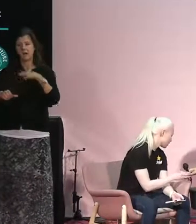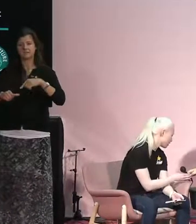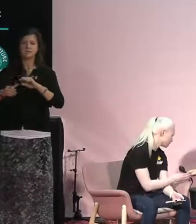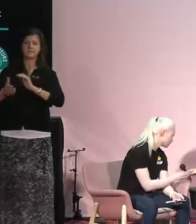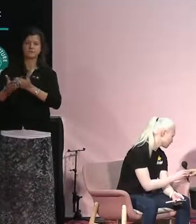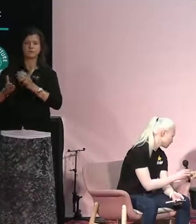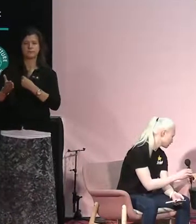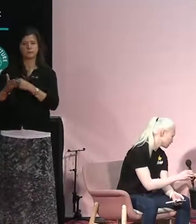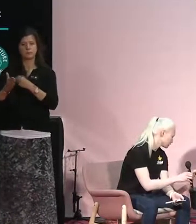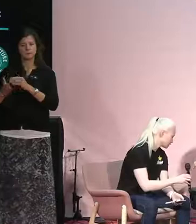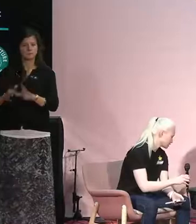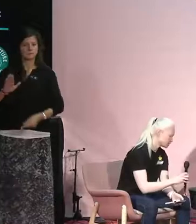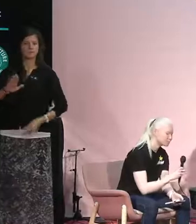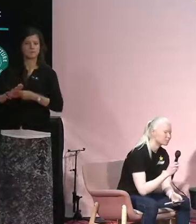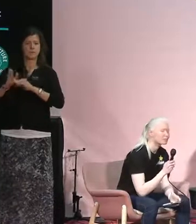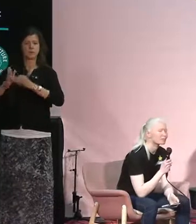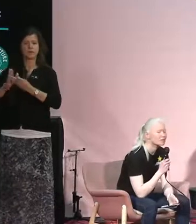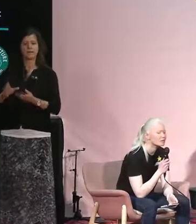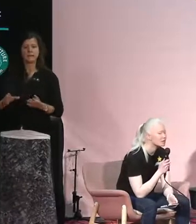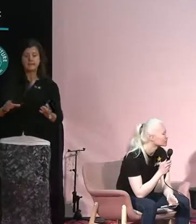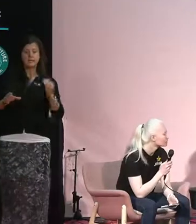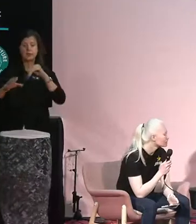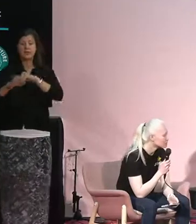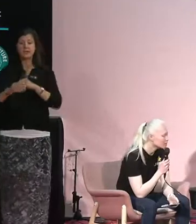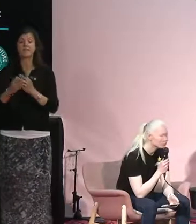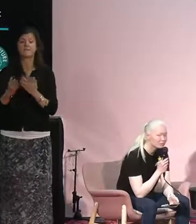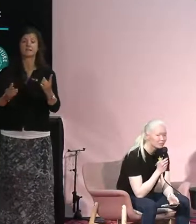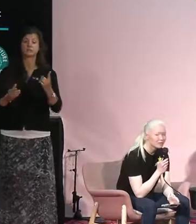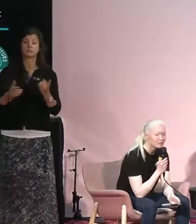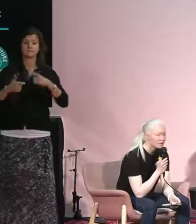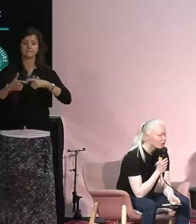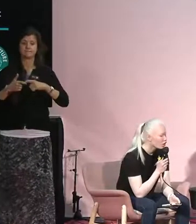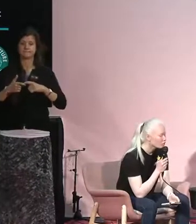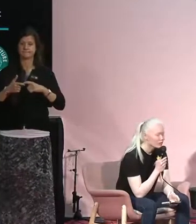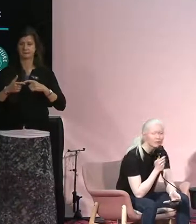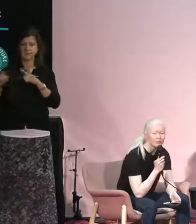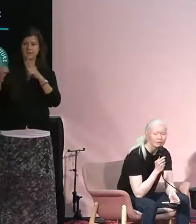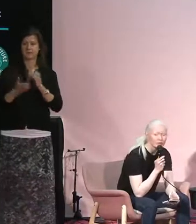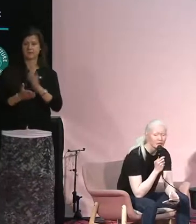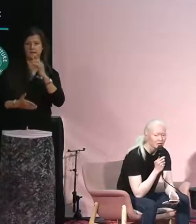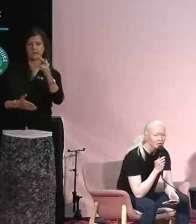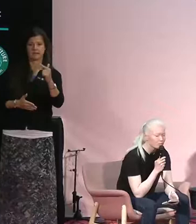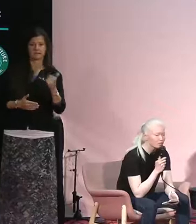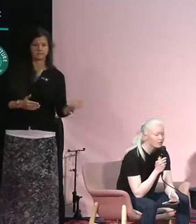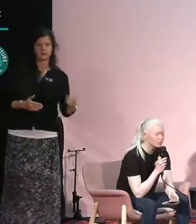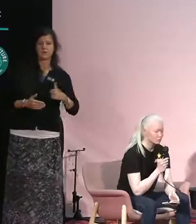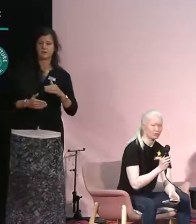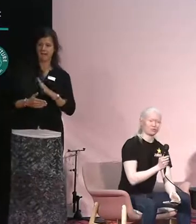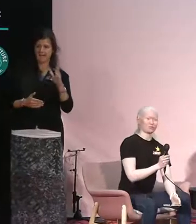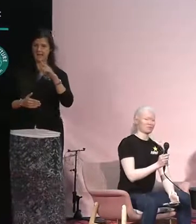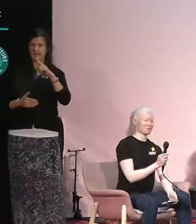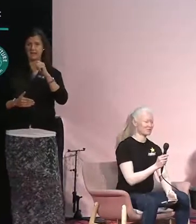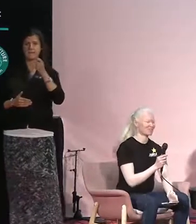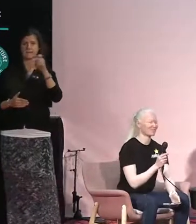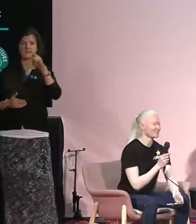och medarbetare på Marite, som ska presentera organisationen. Ja, hej allihopa. Rebecca heter jag.